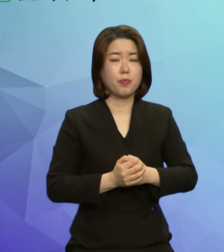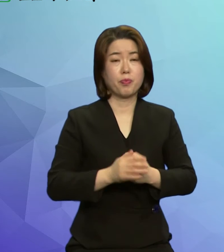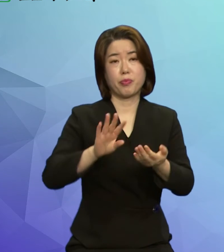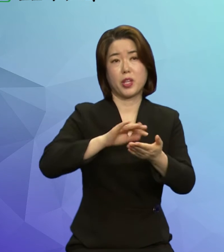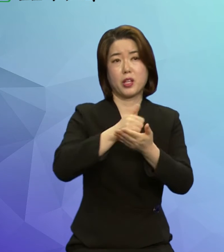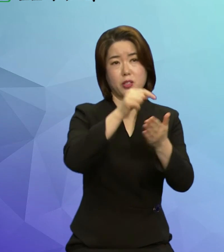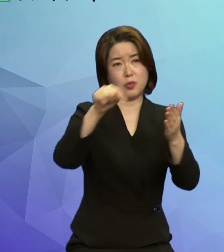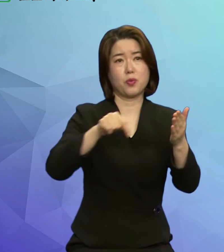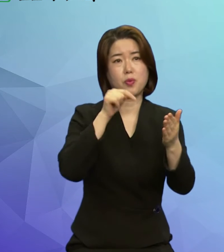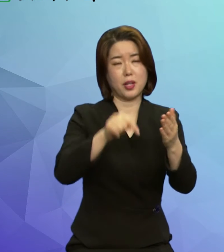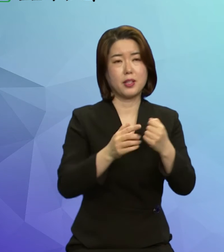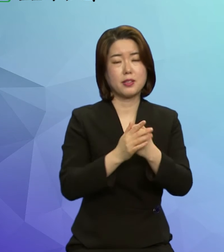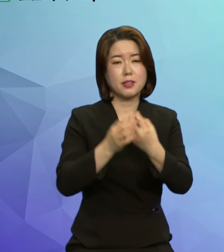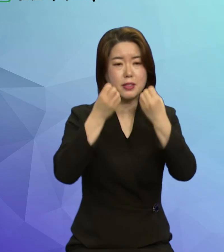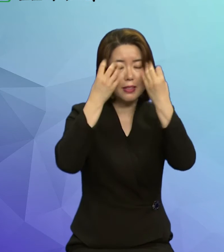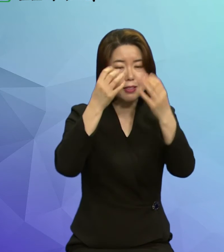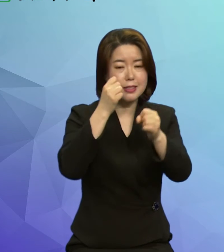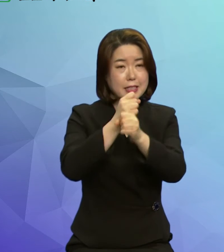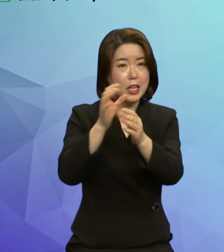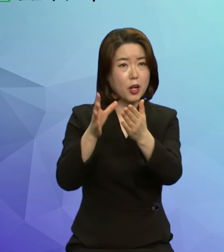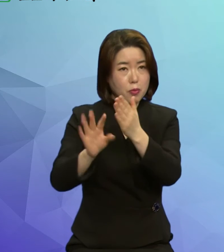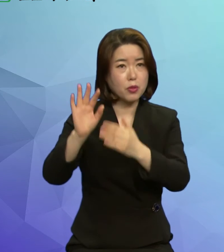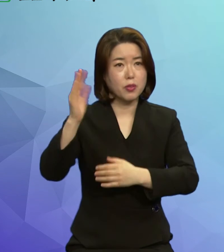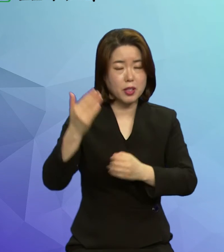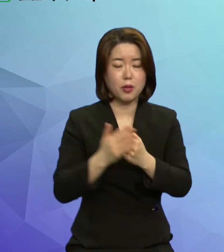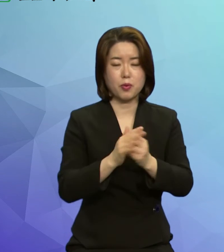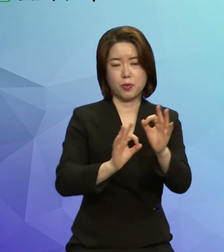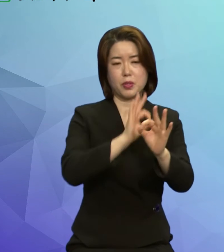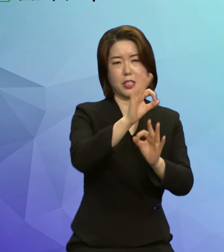그리스도 안에서 새로운 피조물이 되고